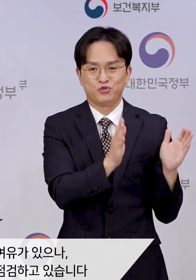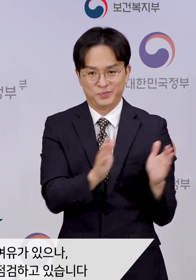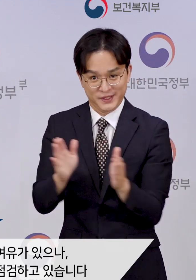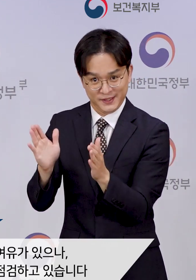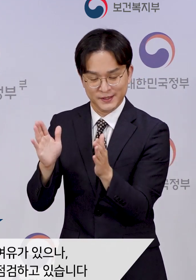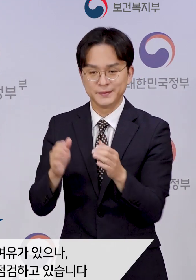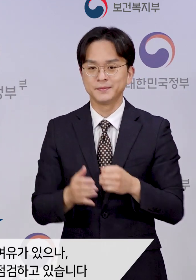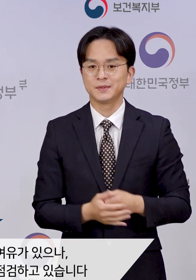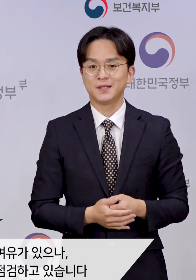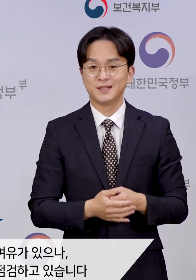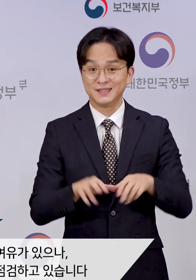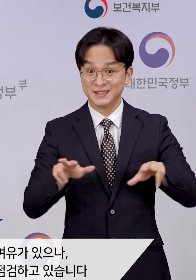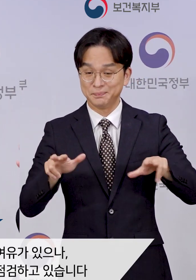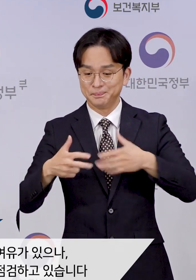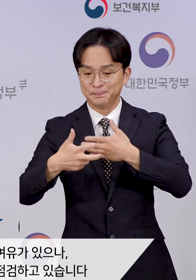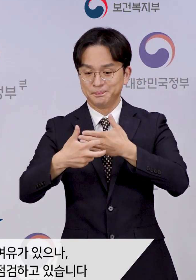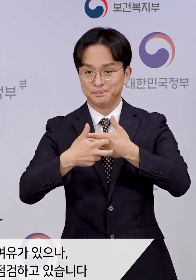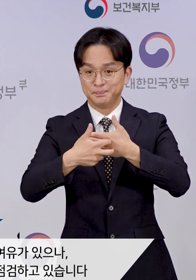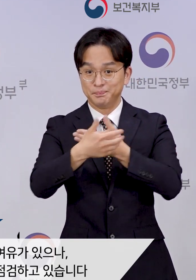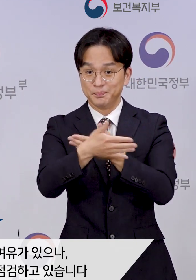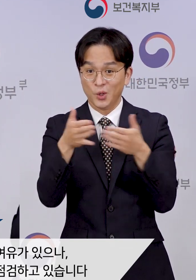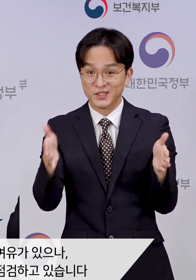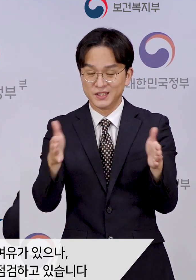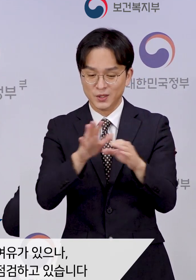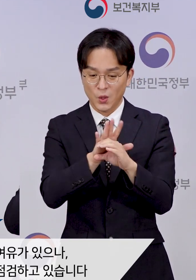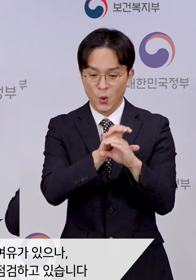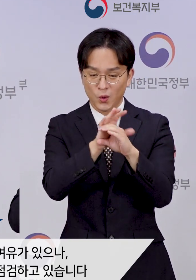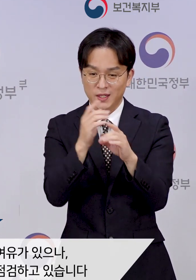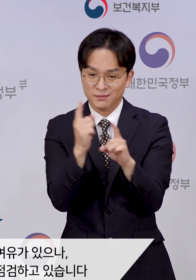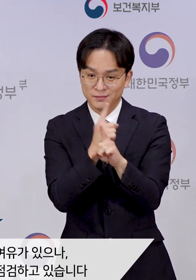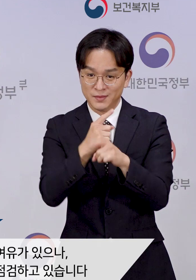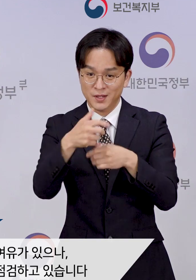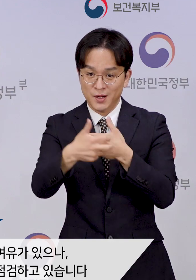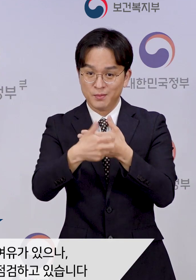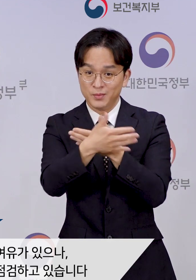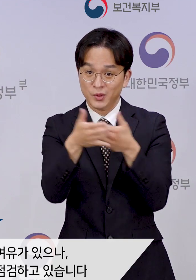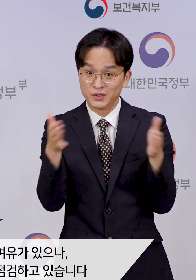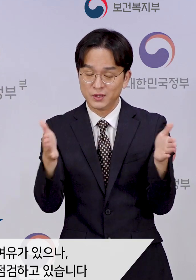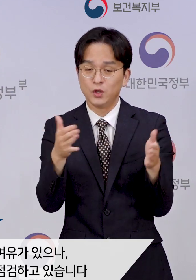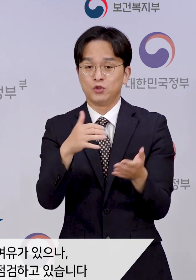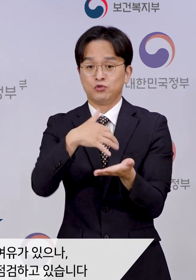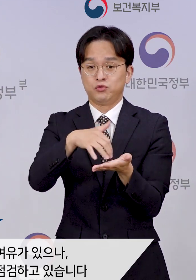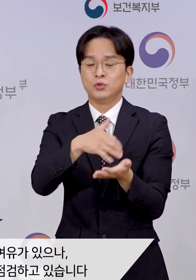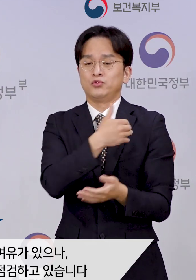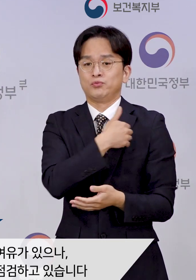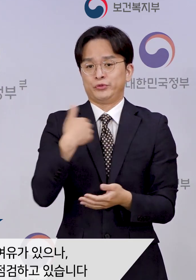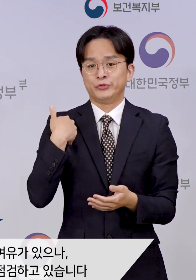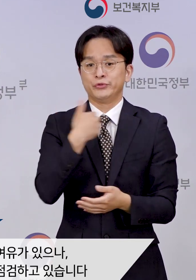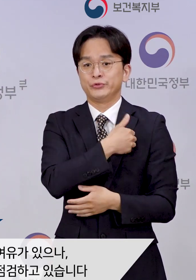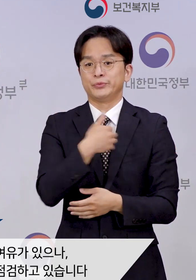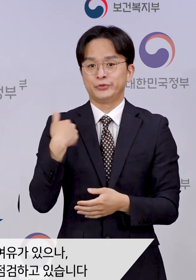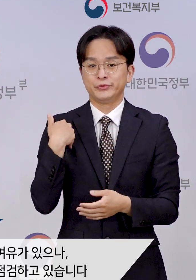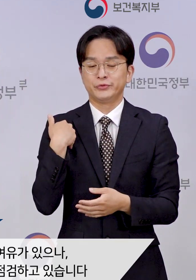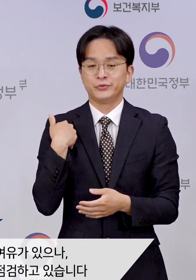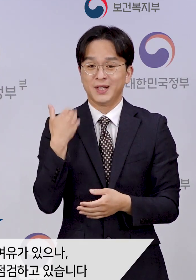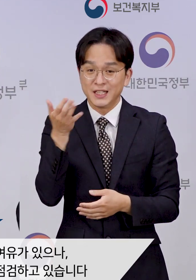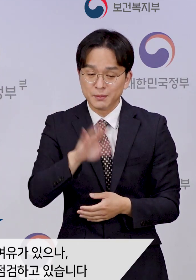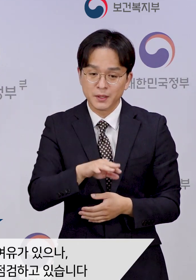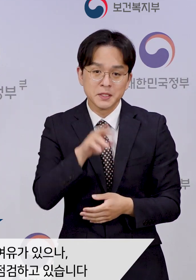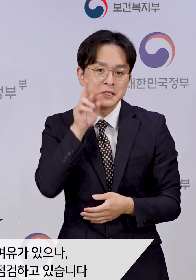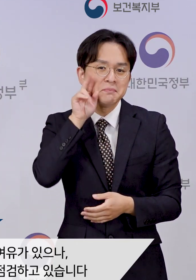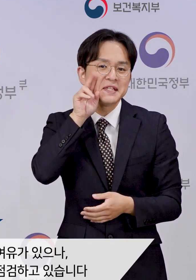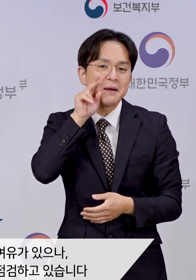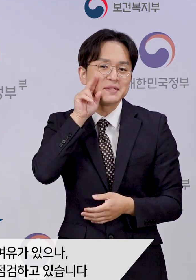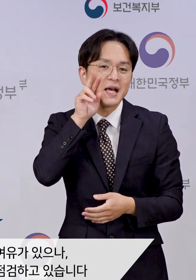전담병원의 병상 가동률에는 다소 여유가 있으나 급증하는 환자 추세를 고려하여 대응 체계를